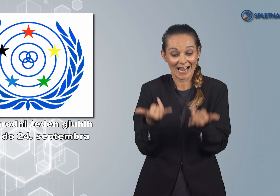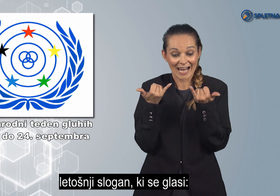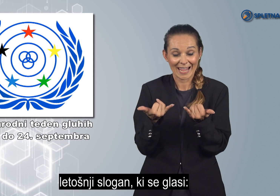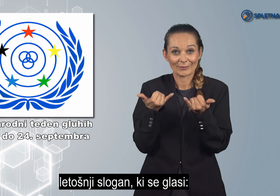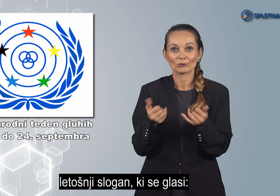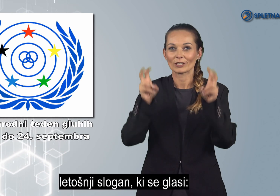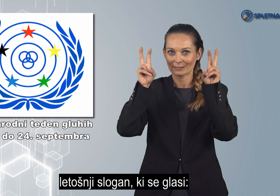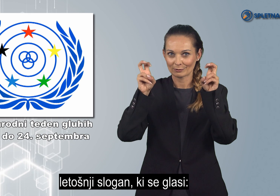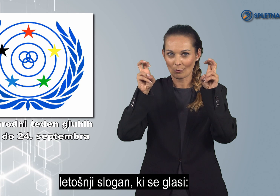se glasi: